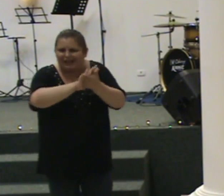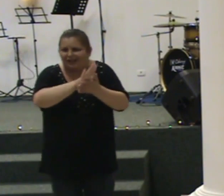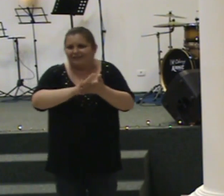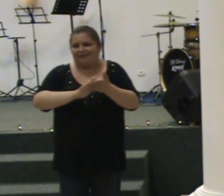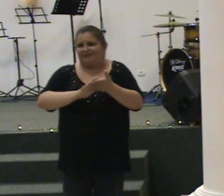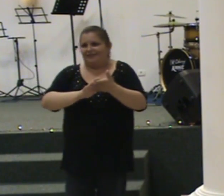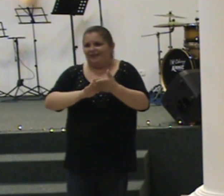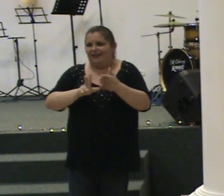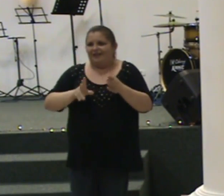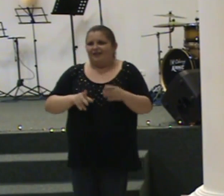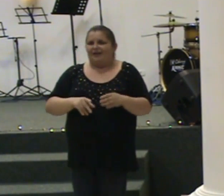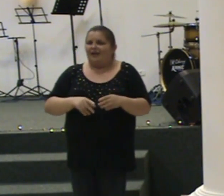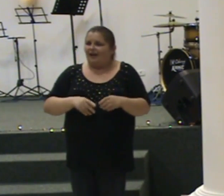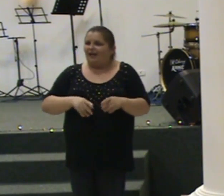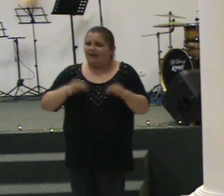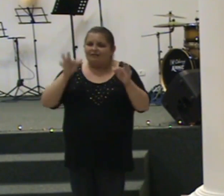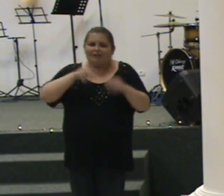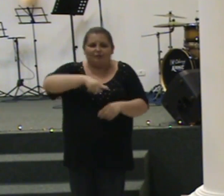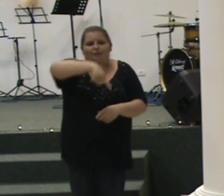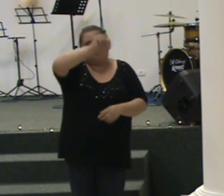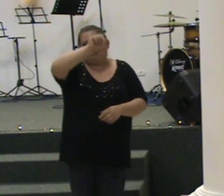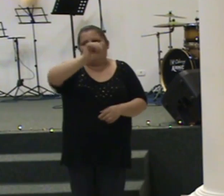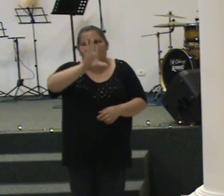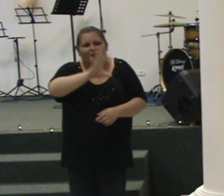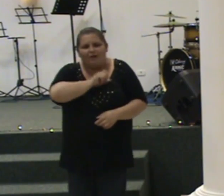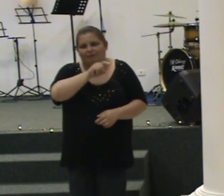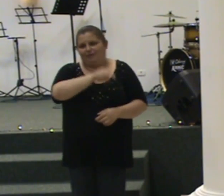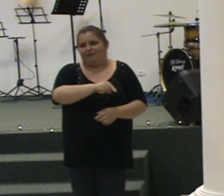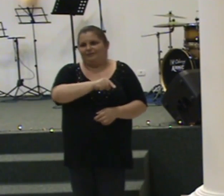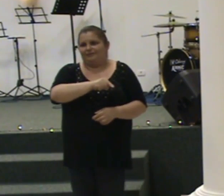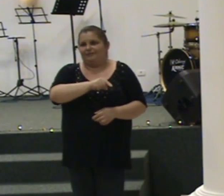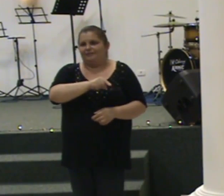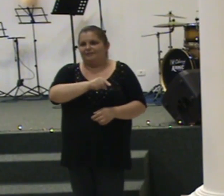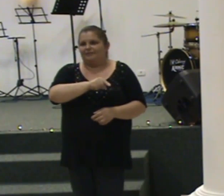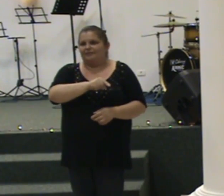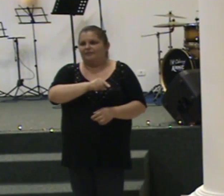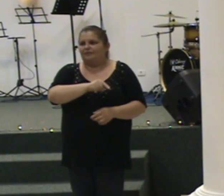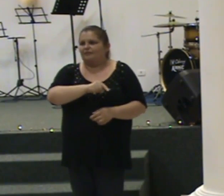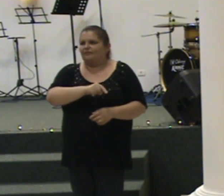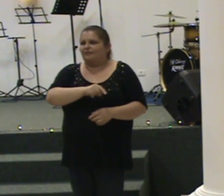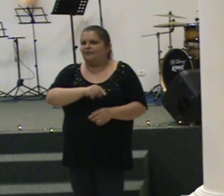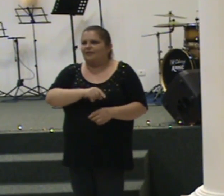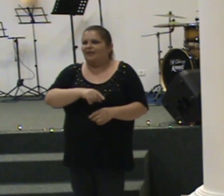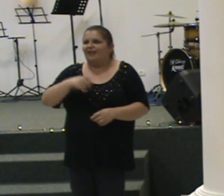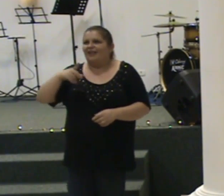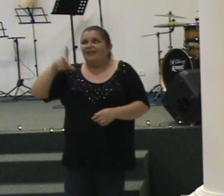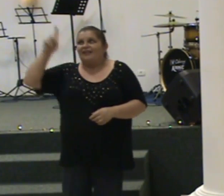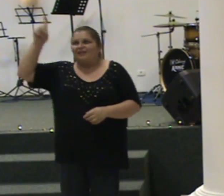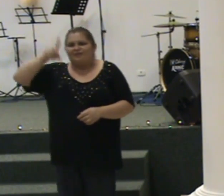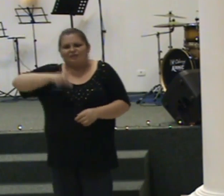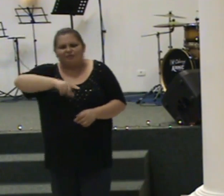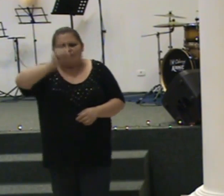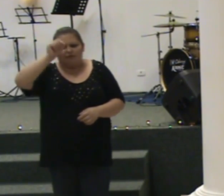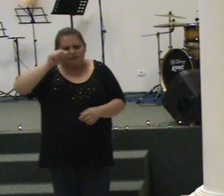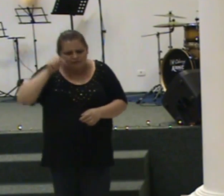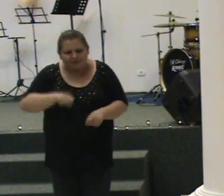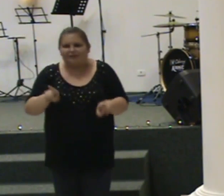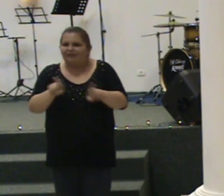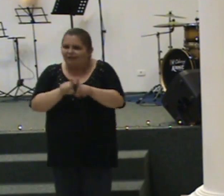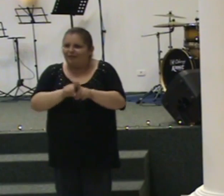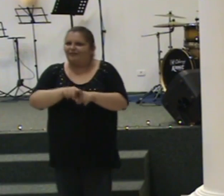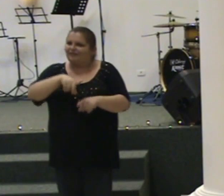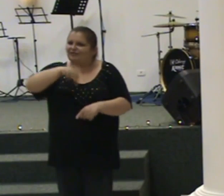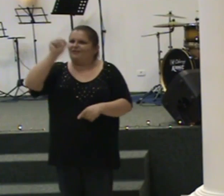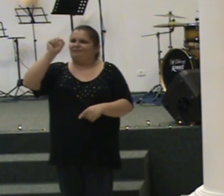agraciada de Deus. Deus escolheu antes. Ela já tinha sido escolhida. E você, né,